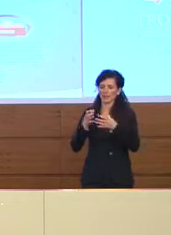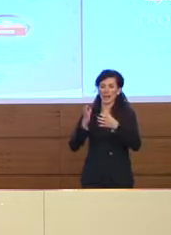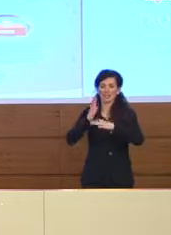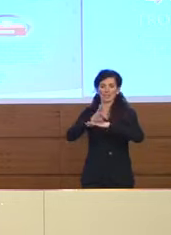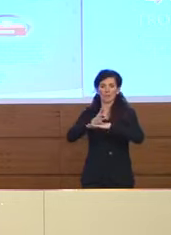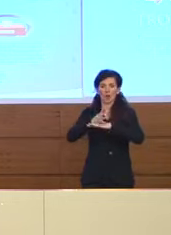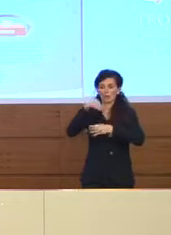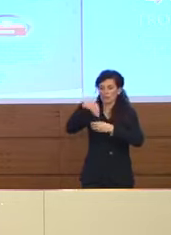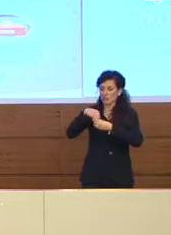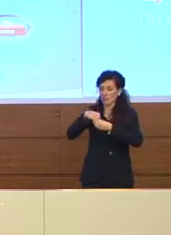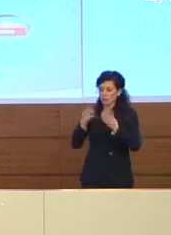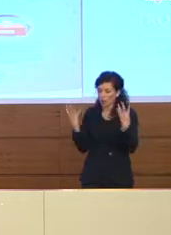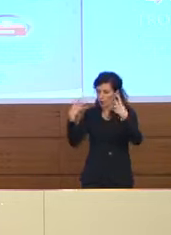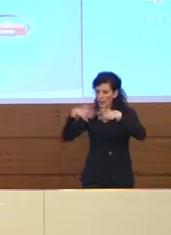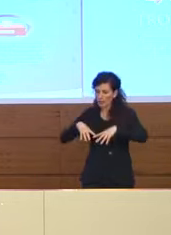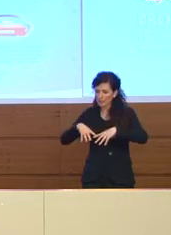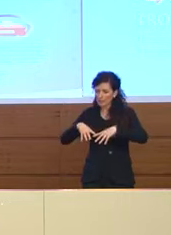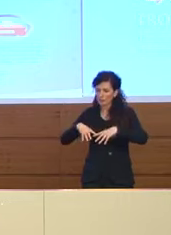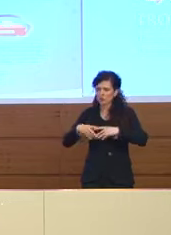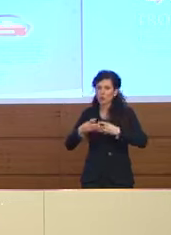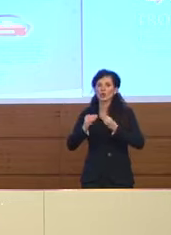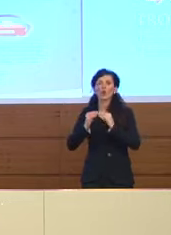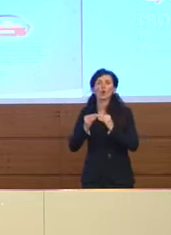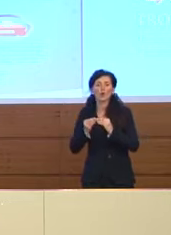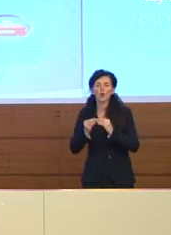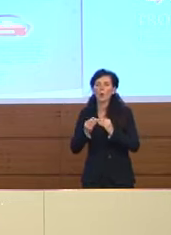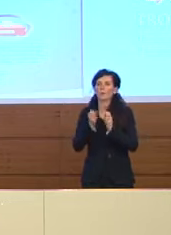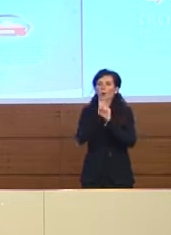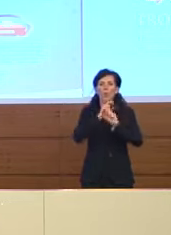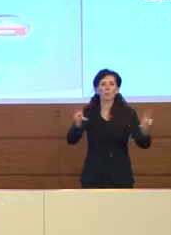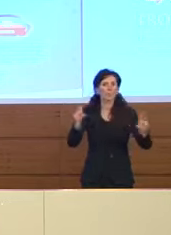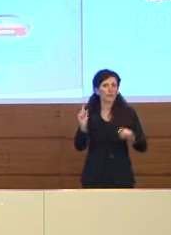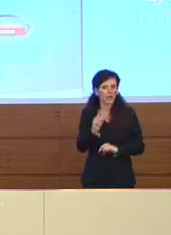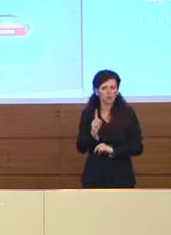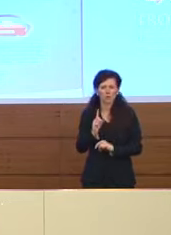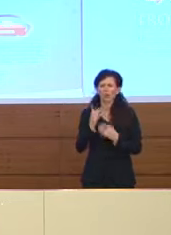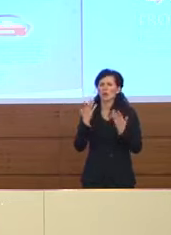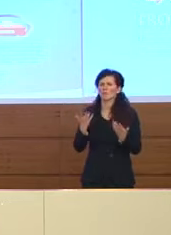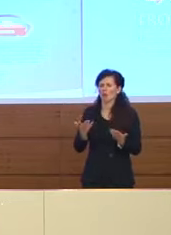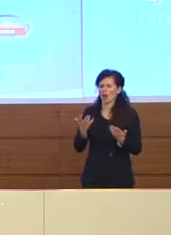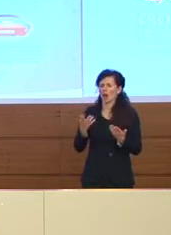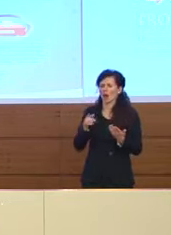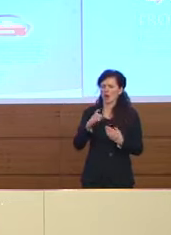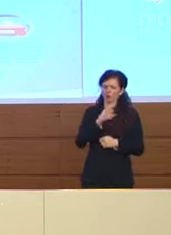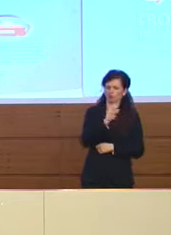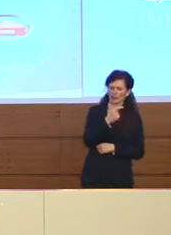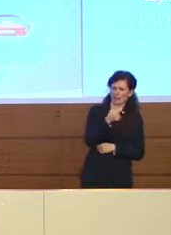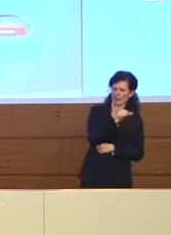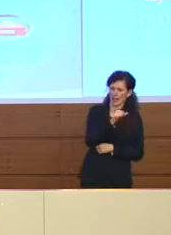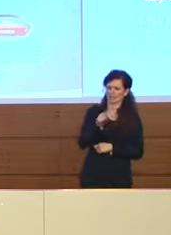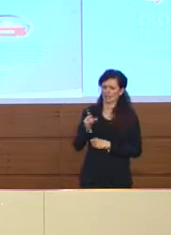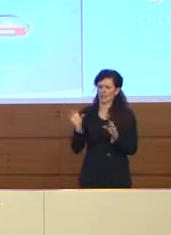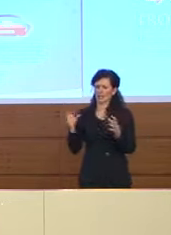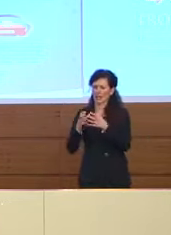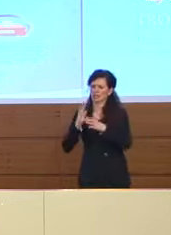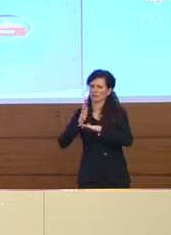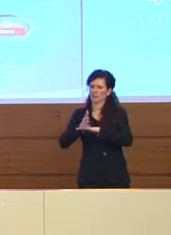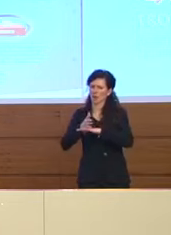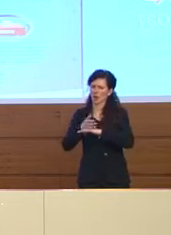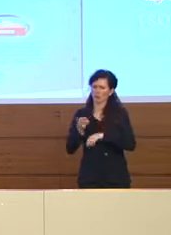un dialogo tra trash forse e acts proprio per